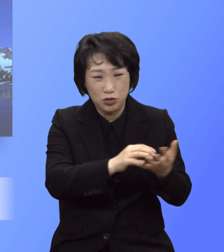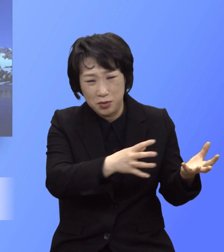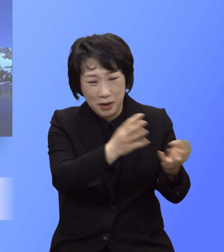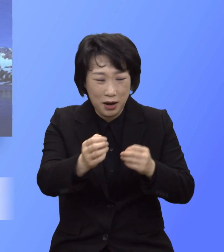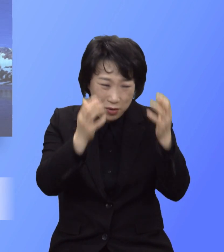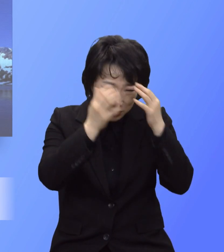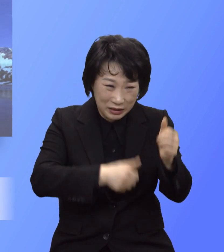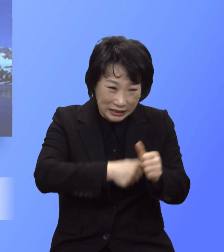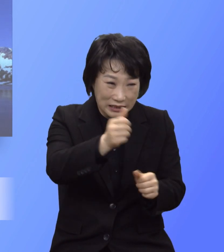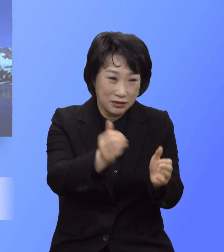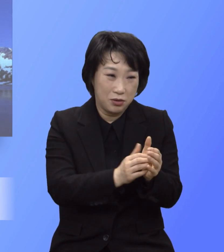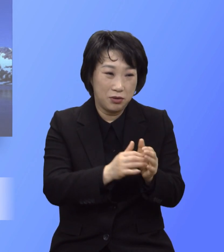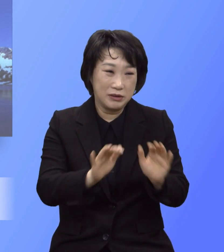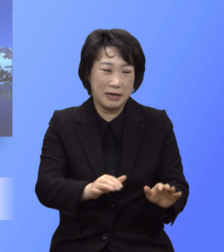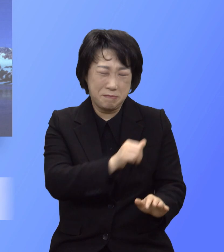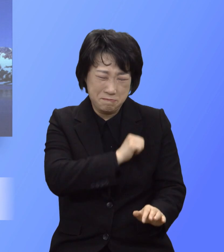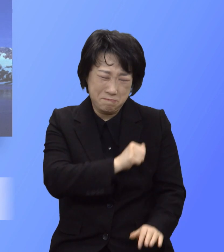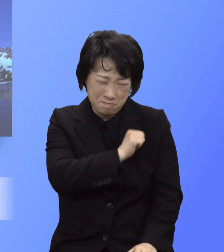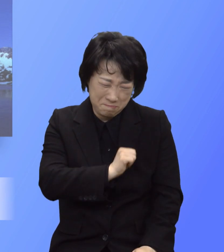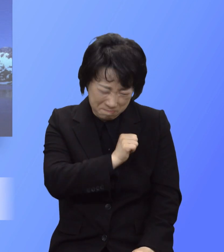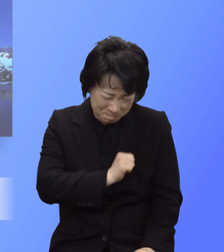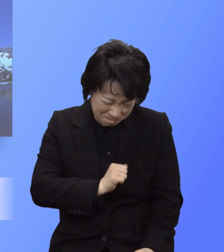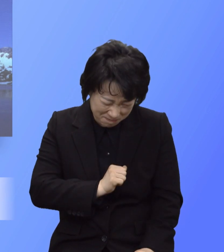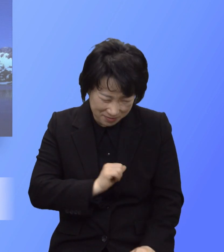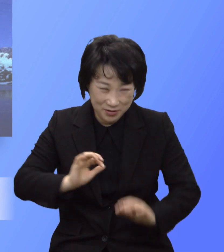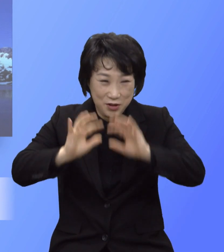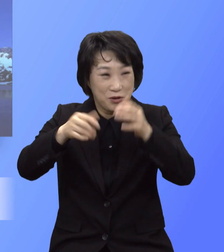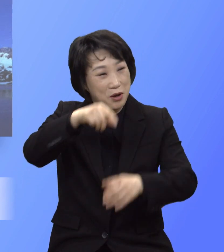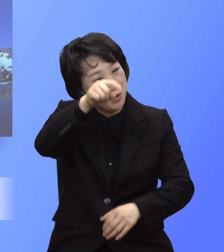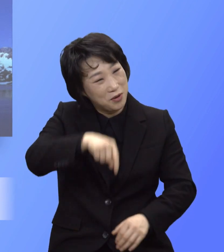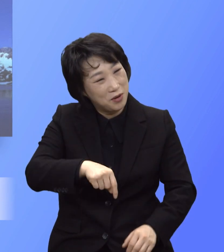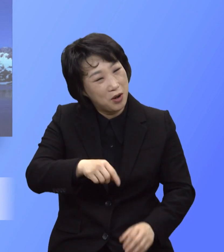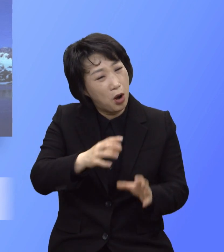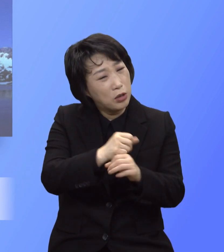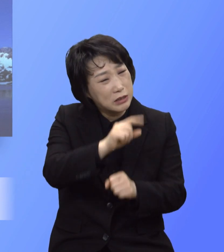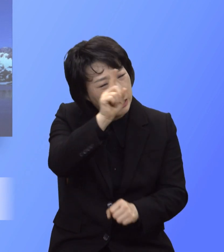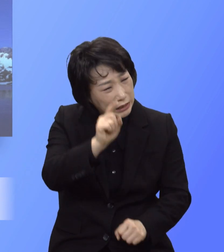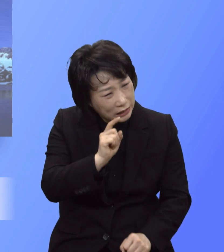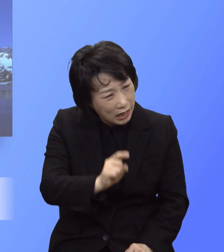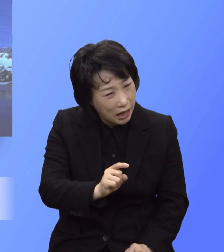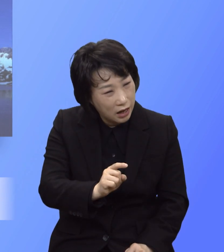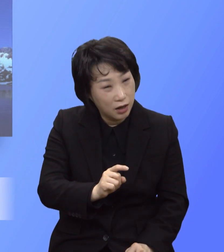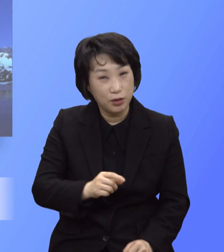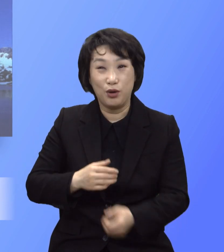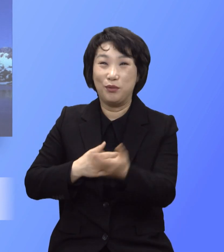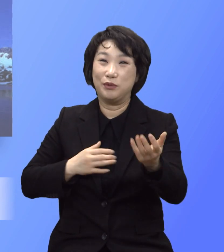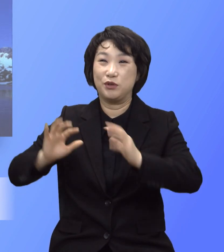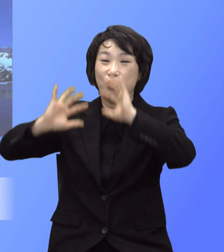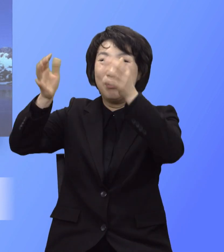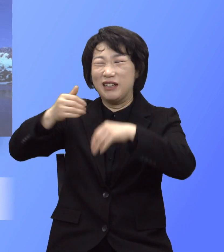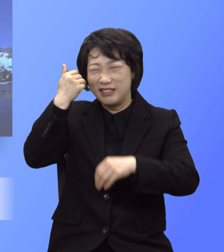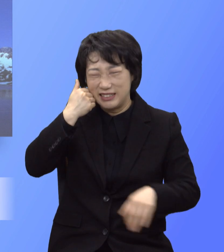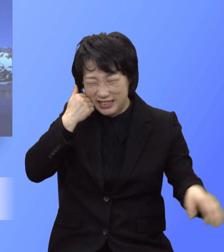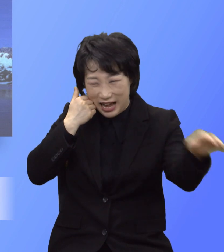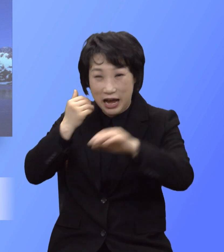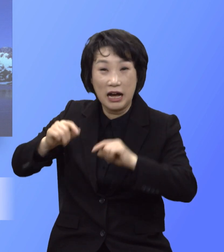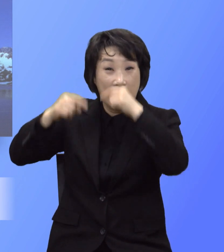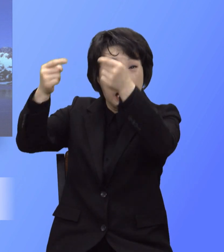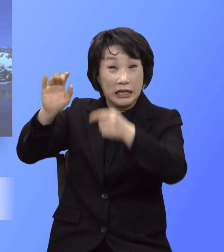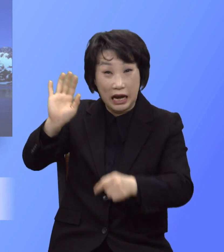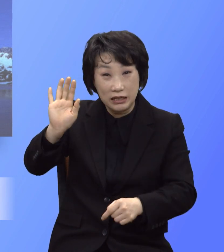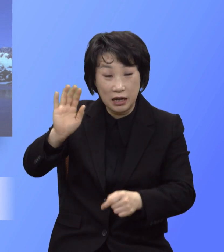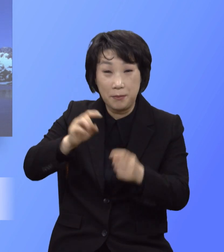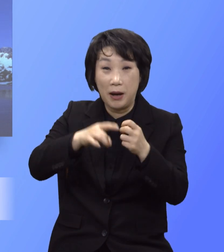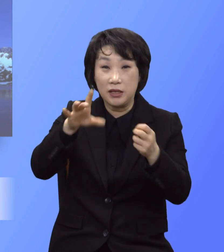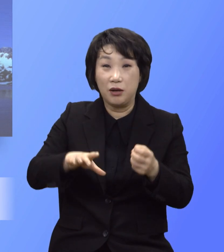고통을 이기고 견디고 천국까지 오겠냐? 천국은 아무나 가는 게 아니오. 그래서 마태복음에